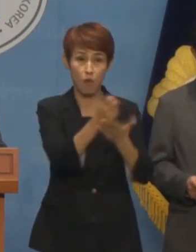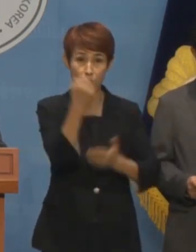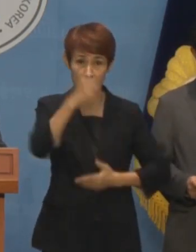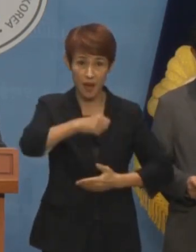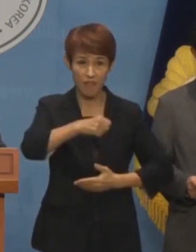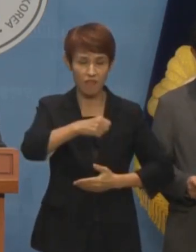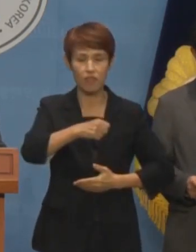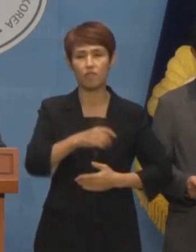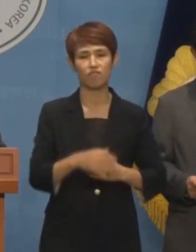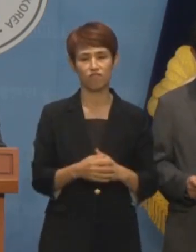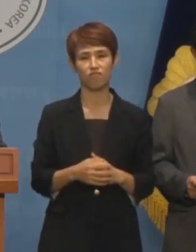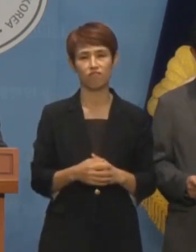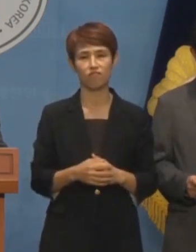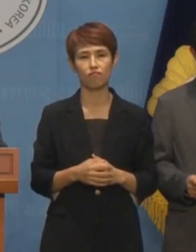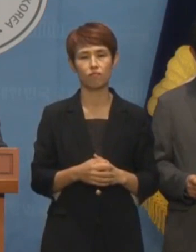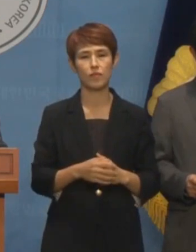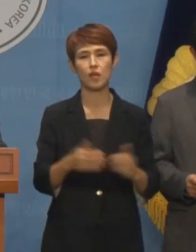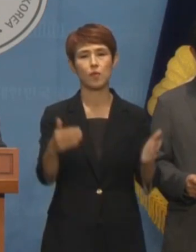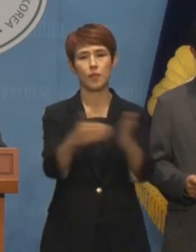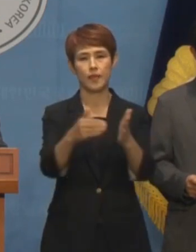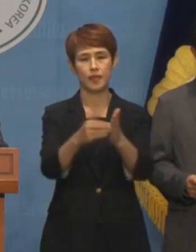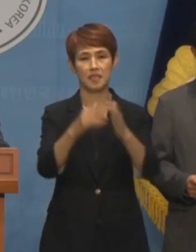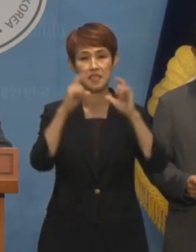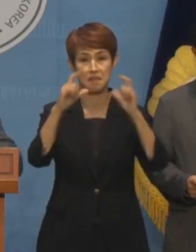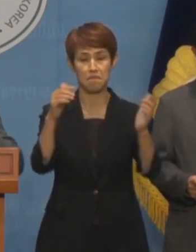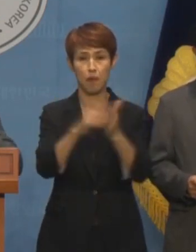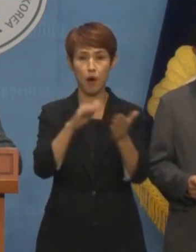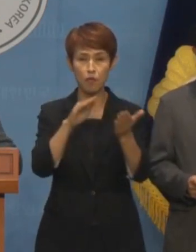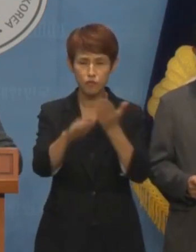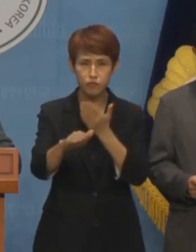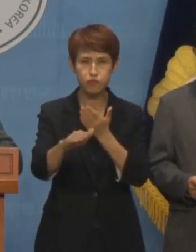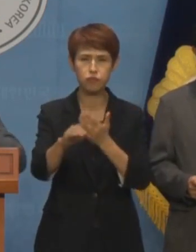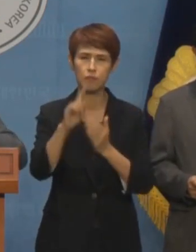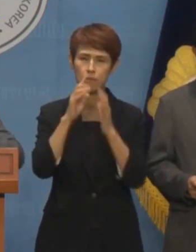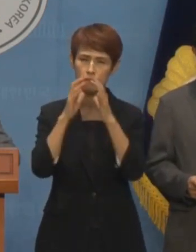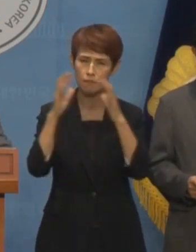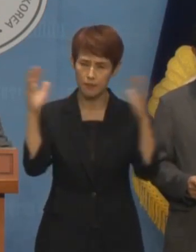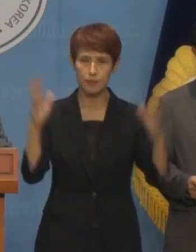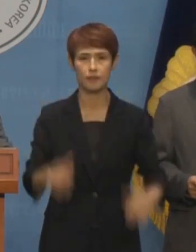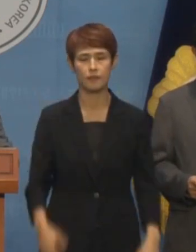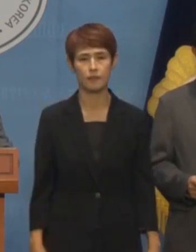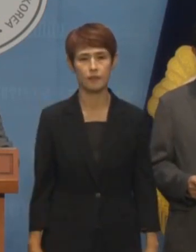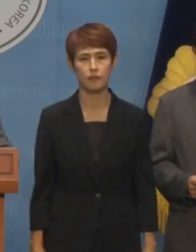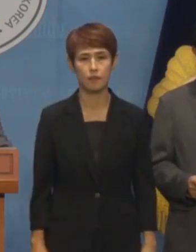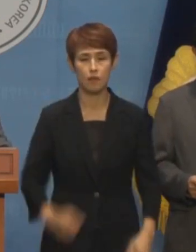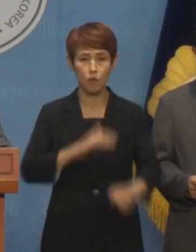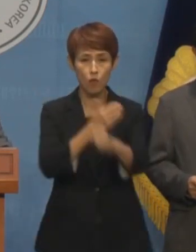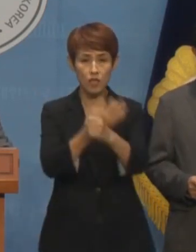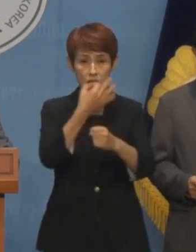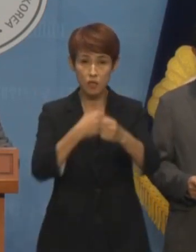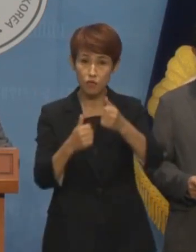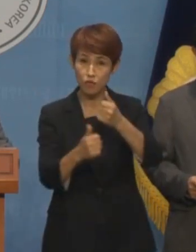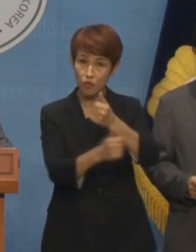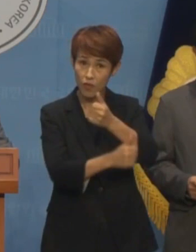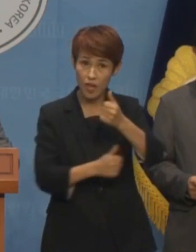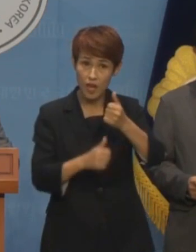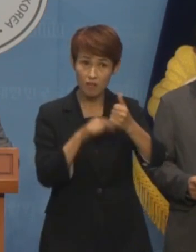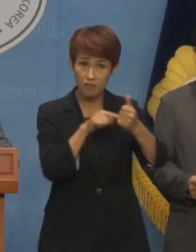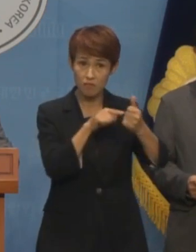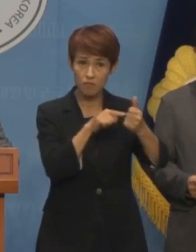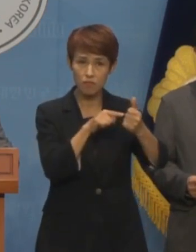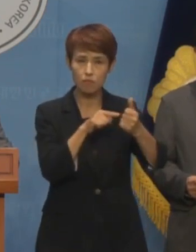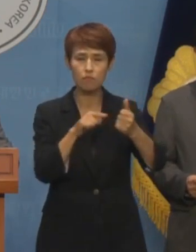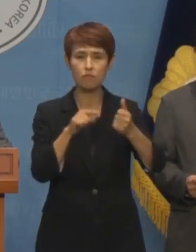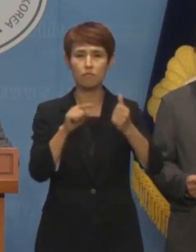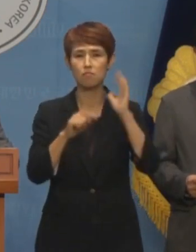종결 결정을 발표한 이후에 파장이 식지 않고 있습니다. 권익위는 지금 이 순간까지도